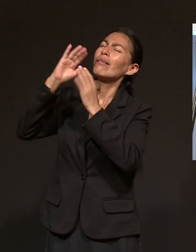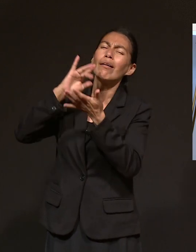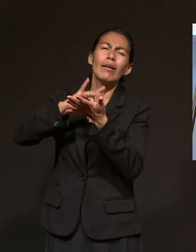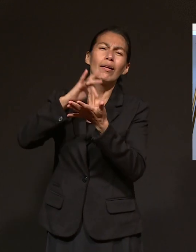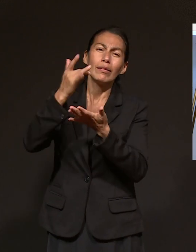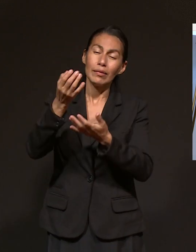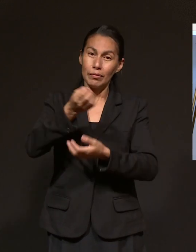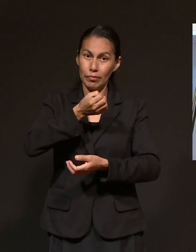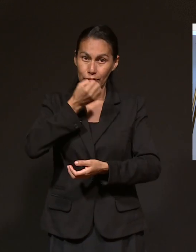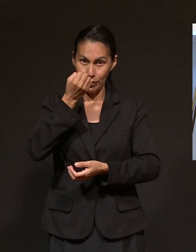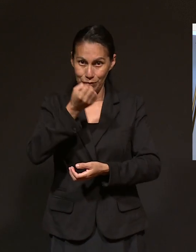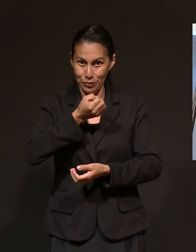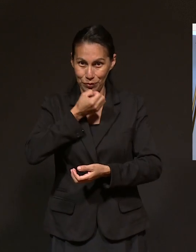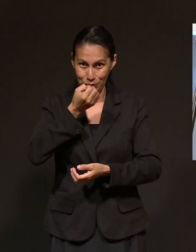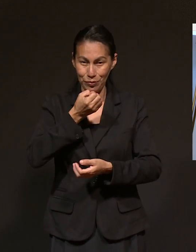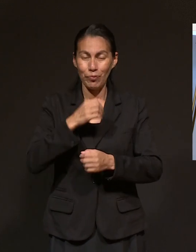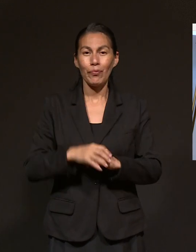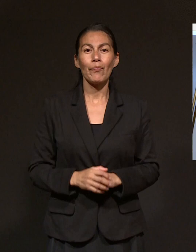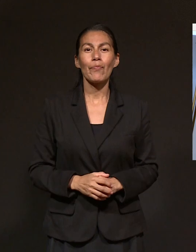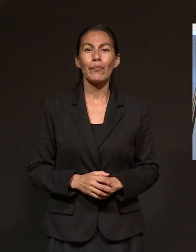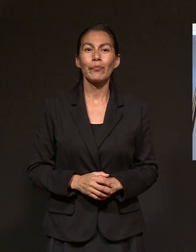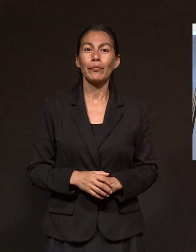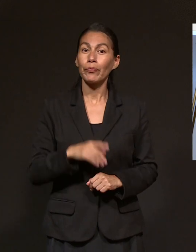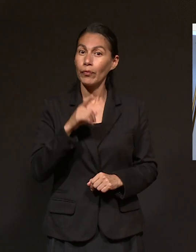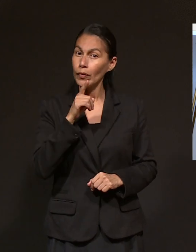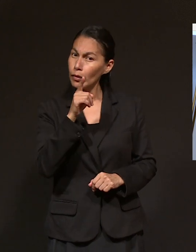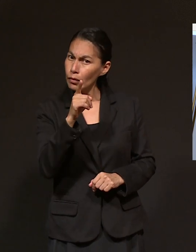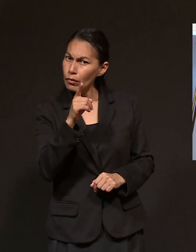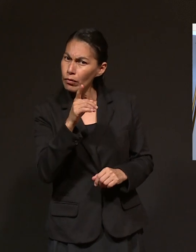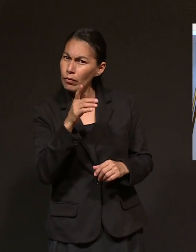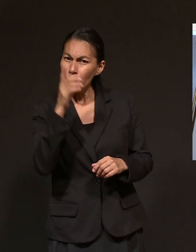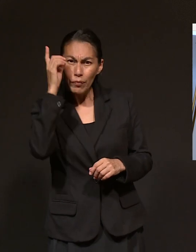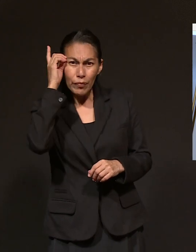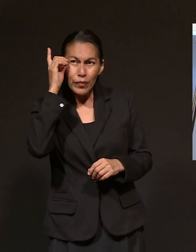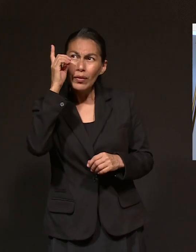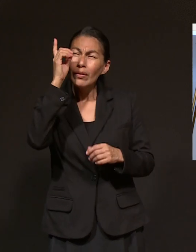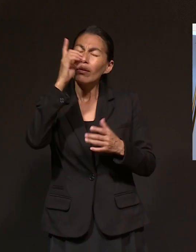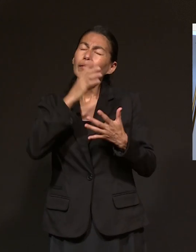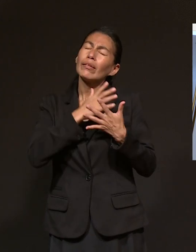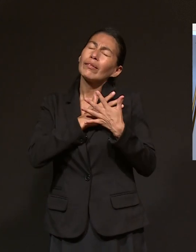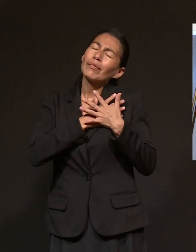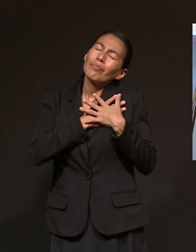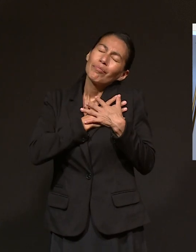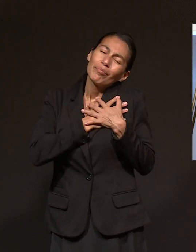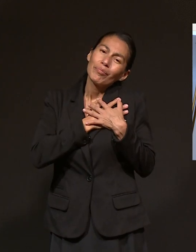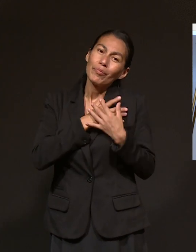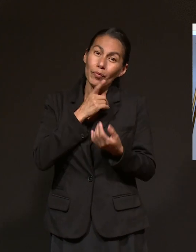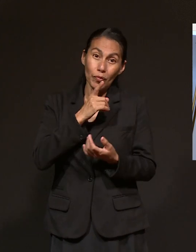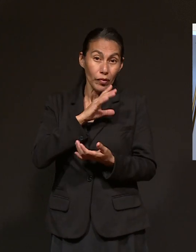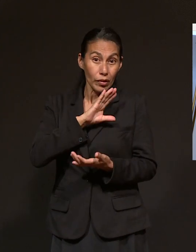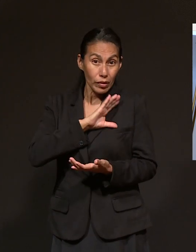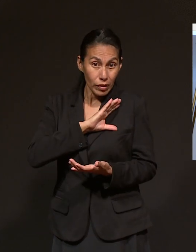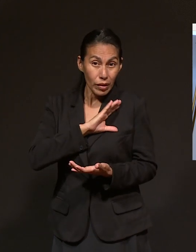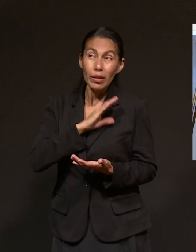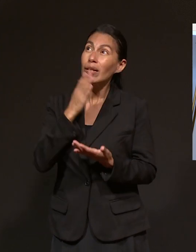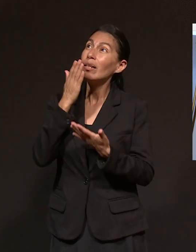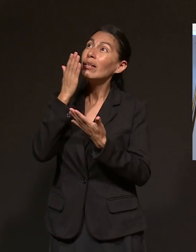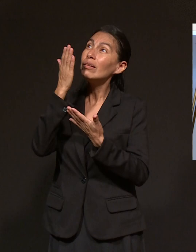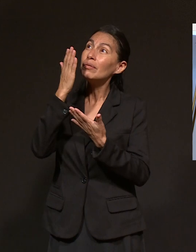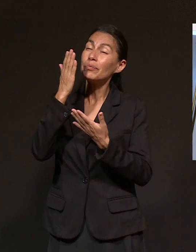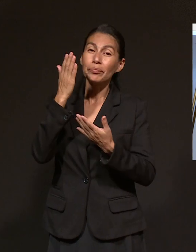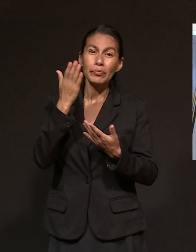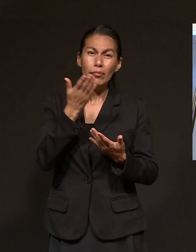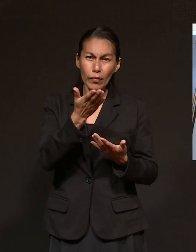través de la oración. Si tú amas a Dios, si tú quieres a Dios